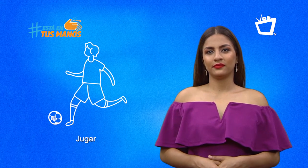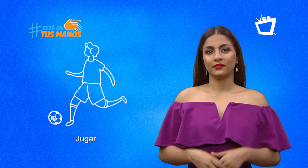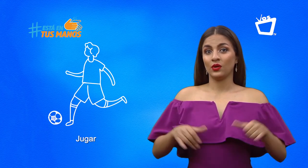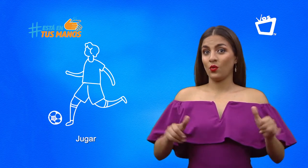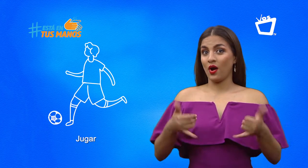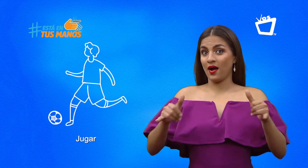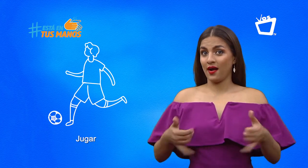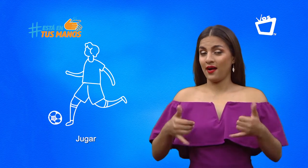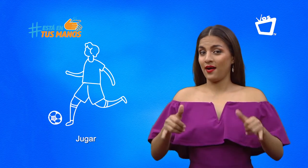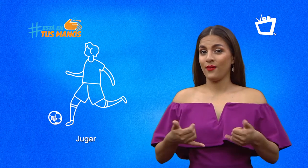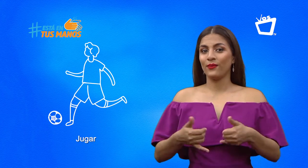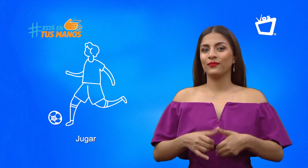jugar